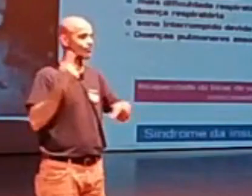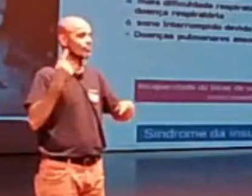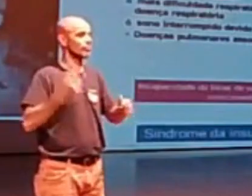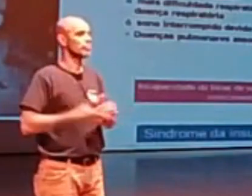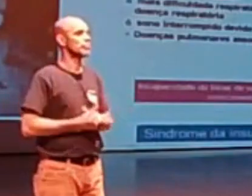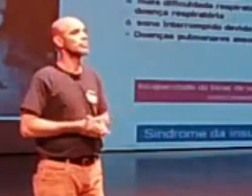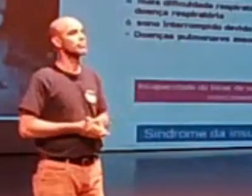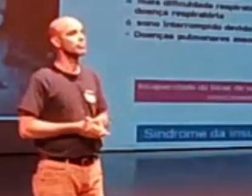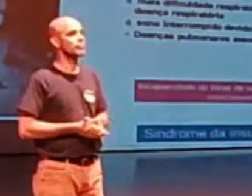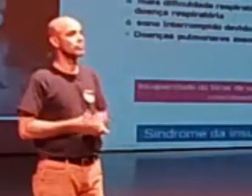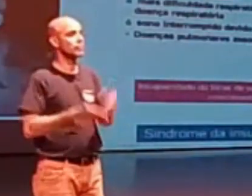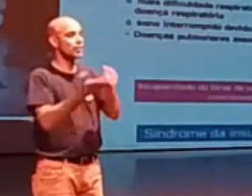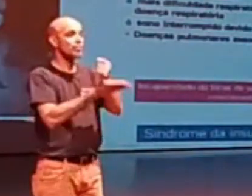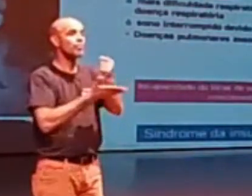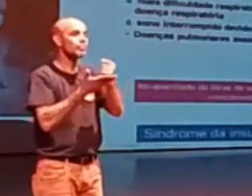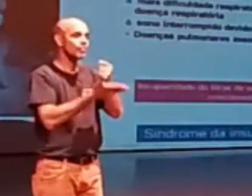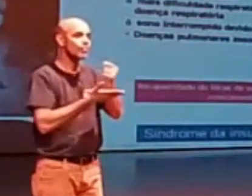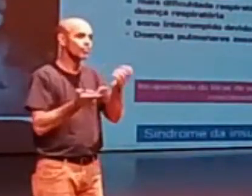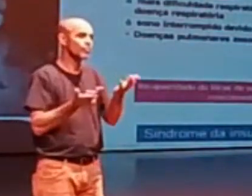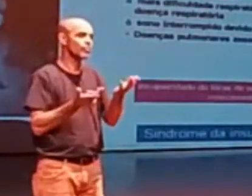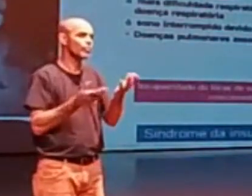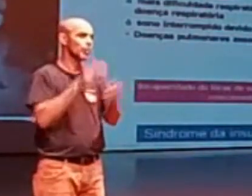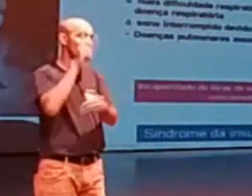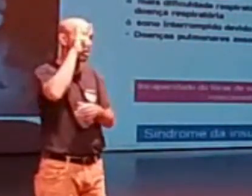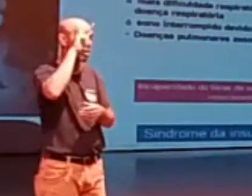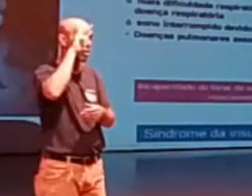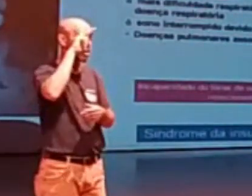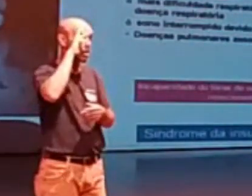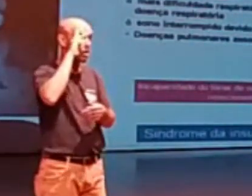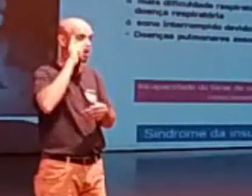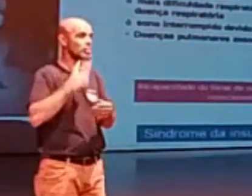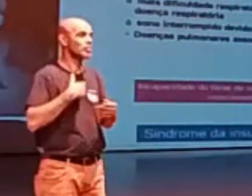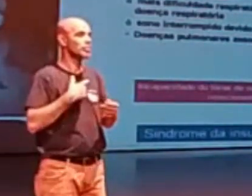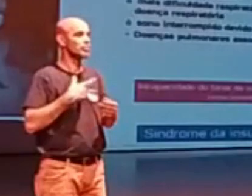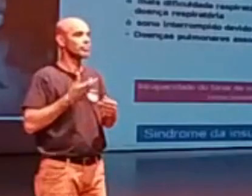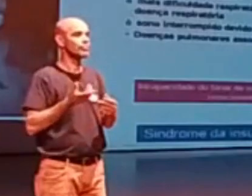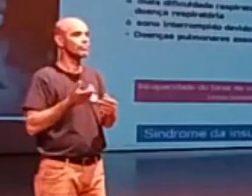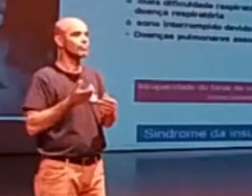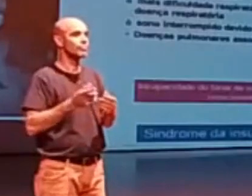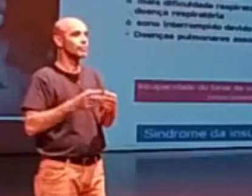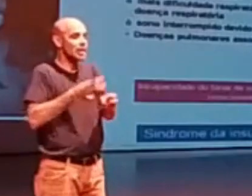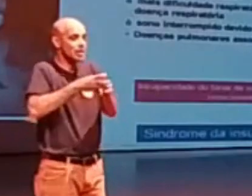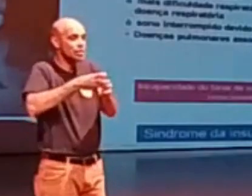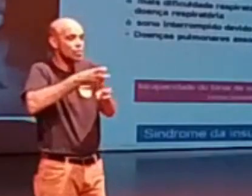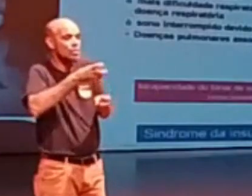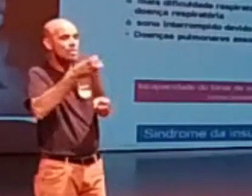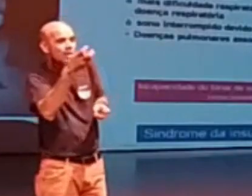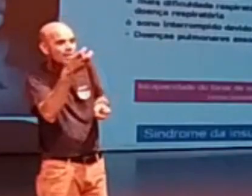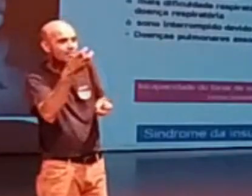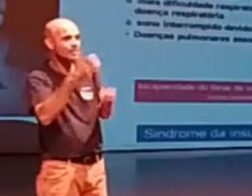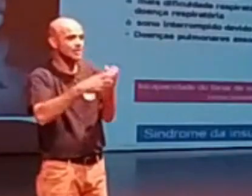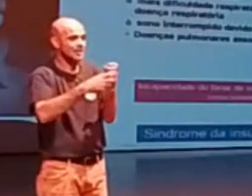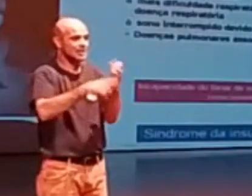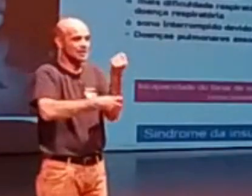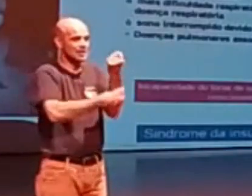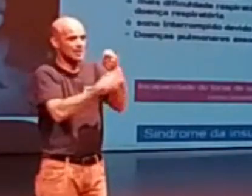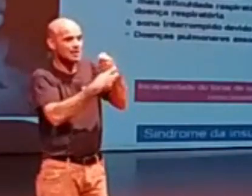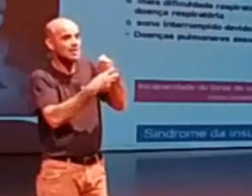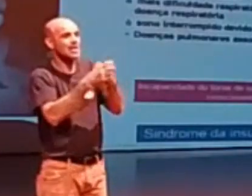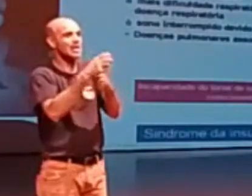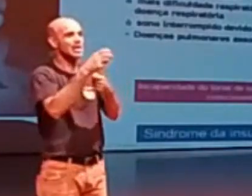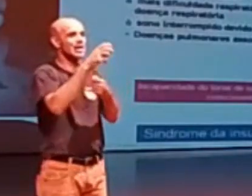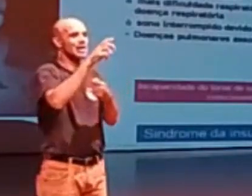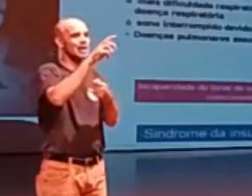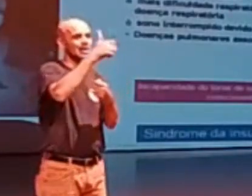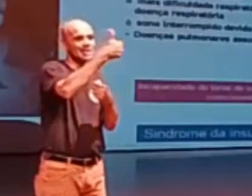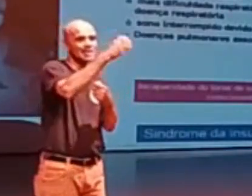Então, assim, basicamente, isso para lembrar que escolioses realmente de alto grau, que a gente fala acima de 100 graus, elas têm